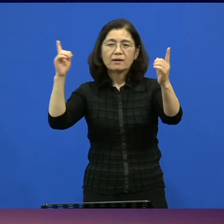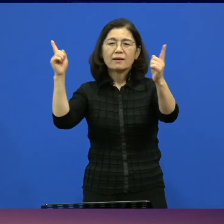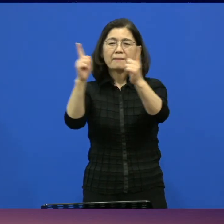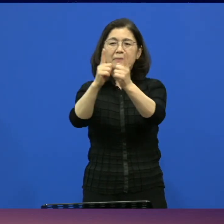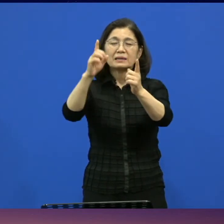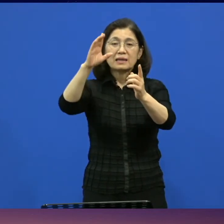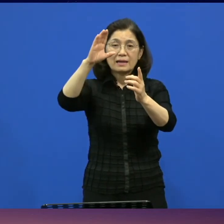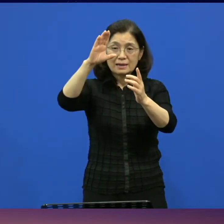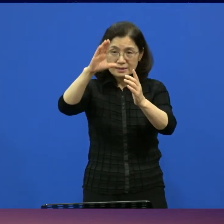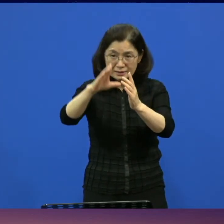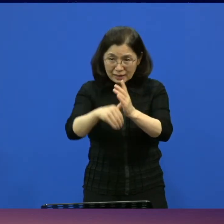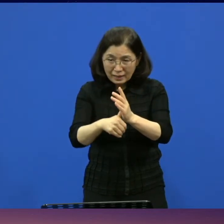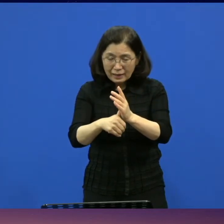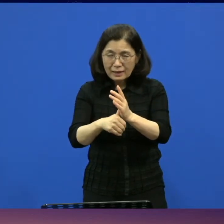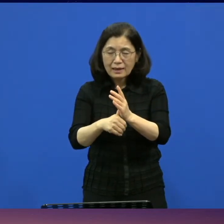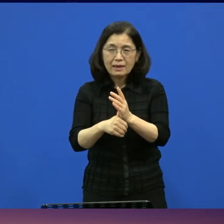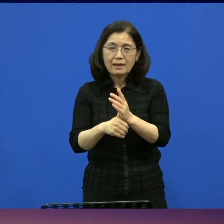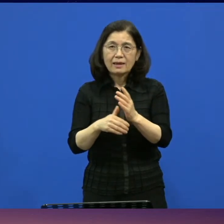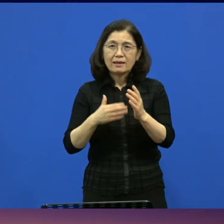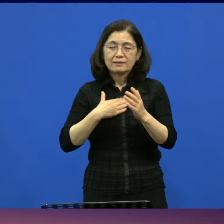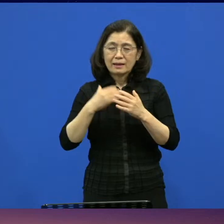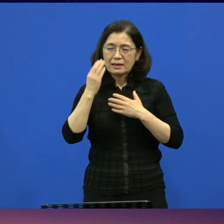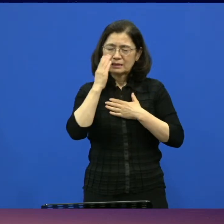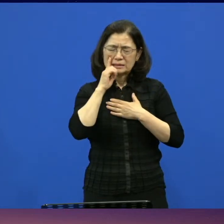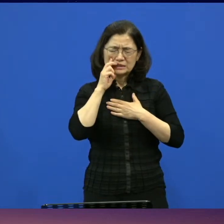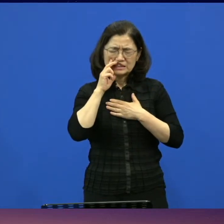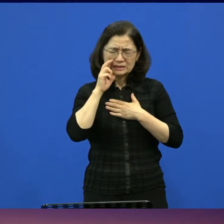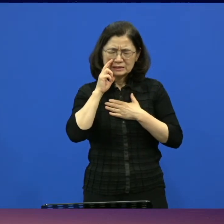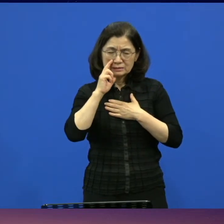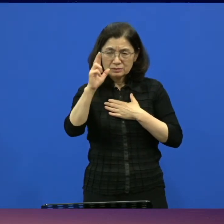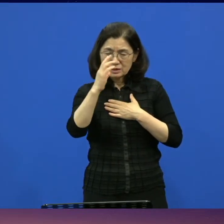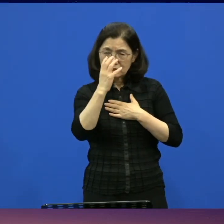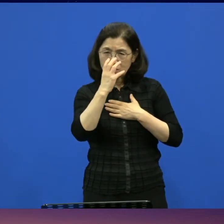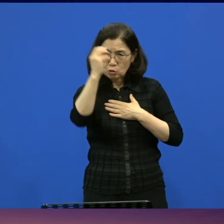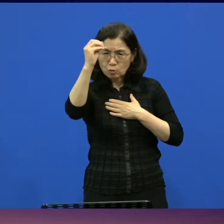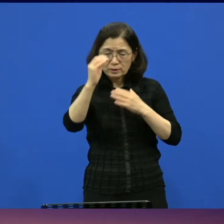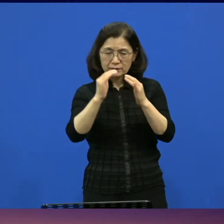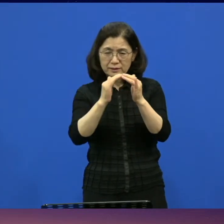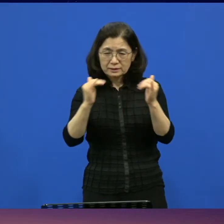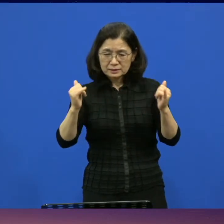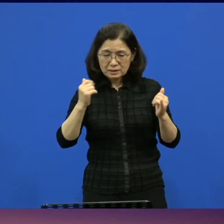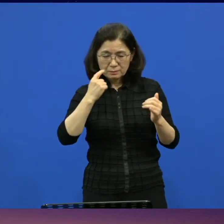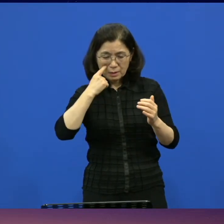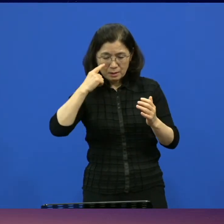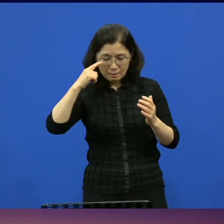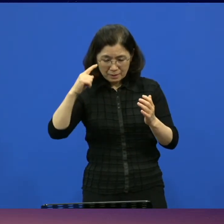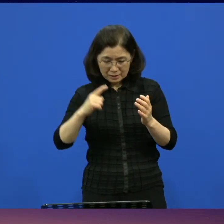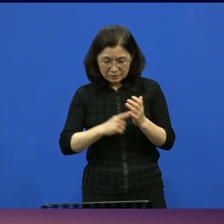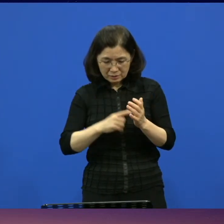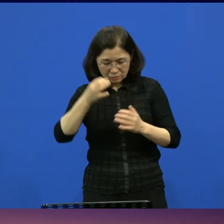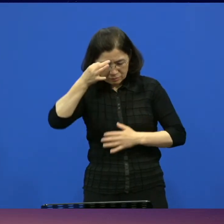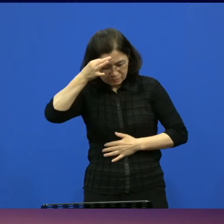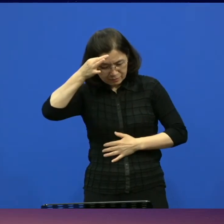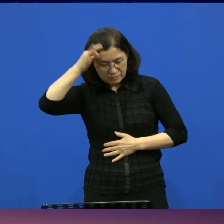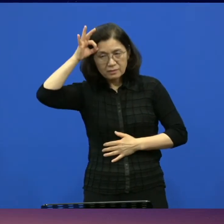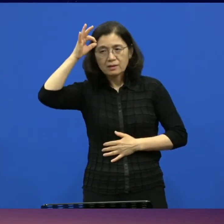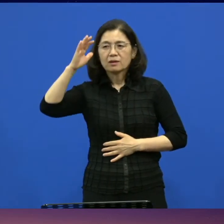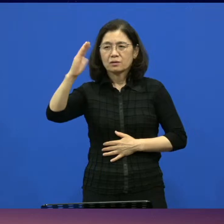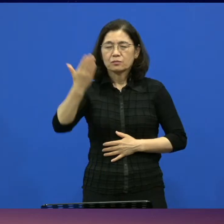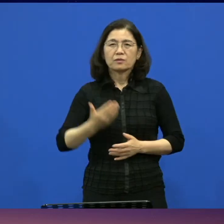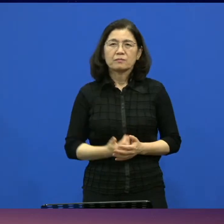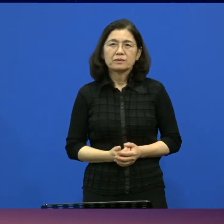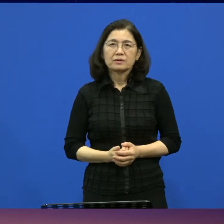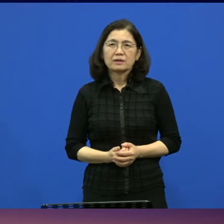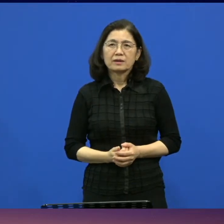심각한 교만한 자이고 내 마음이 병든 자인가를 깨닫게 되고, 그래서